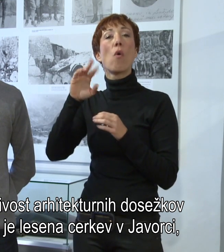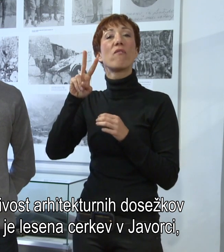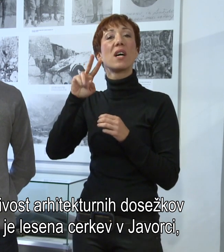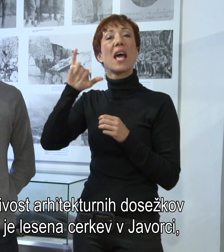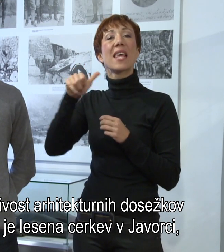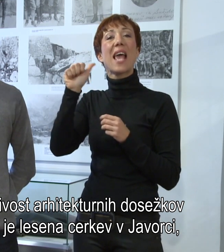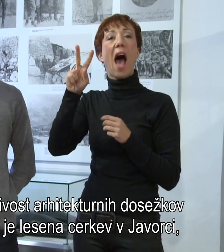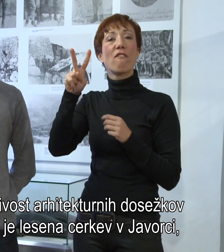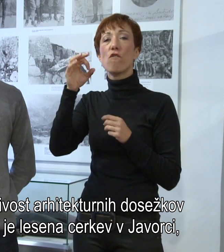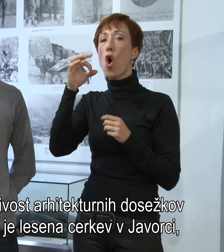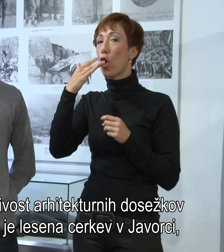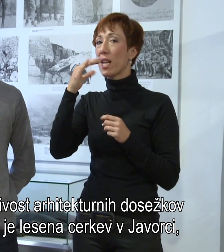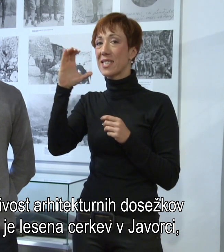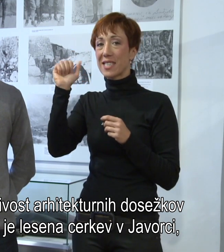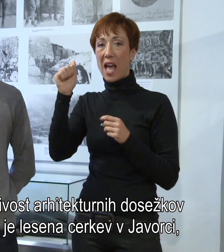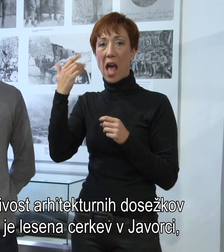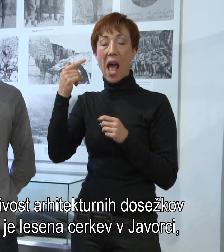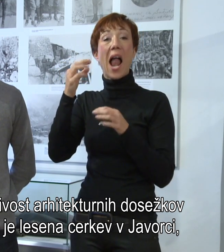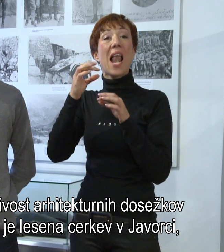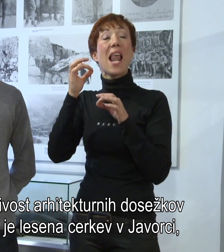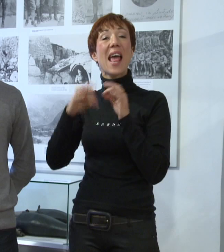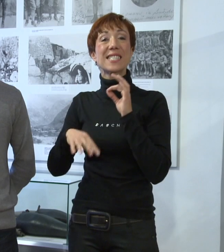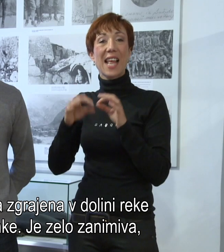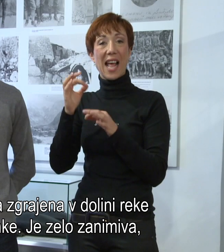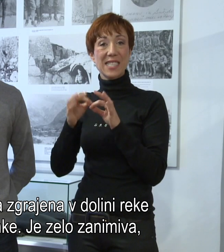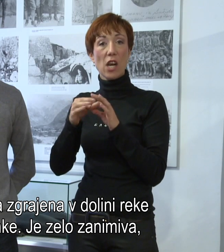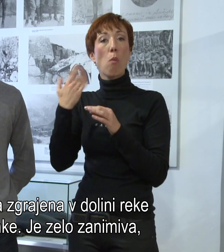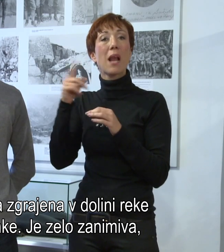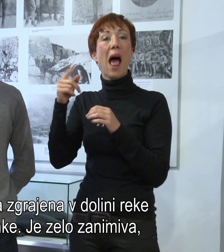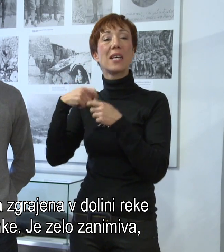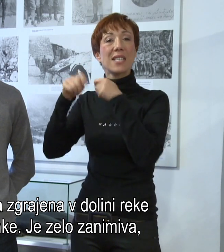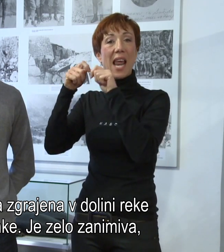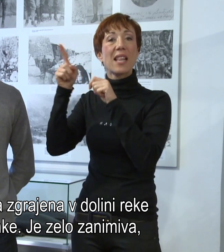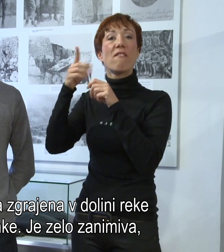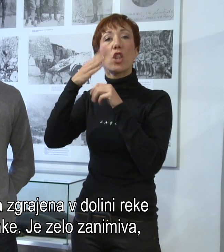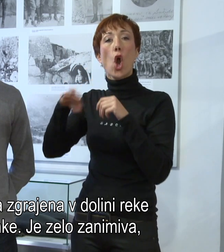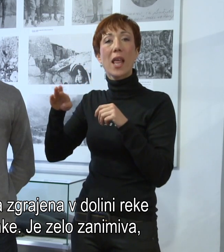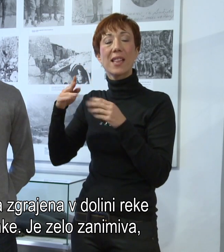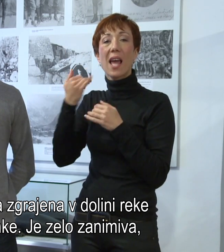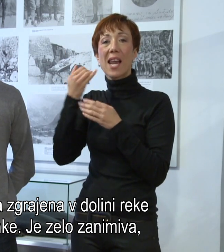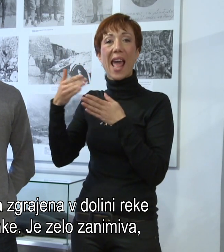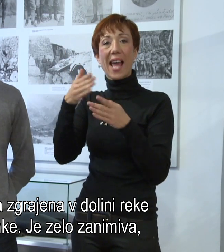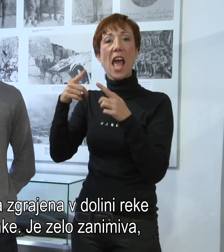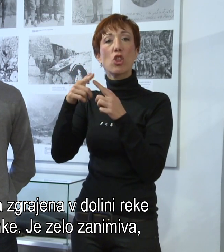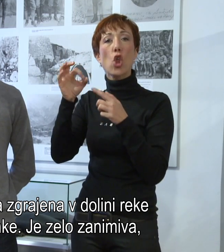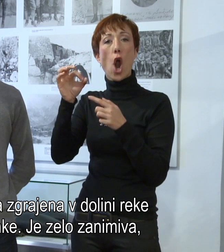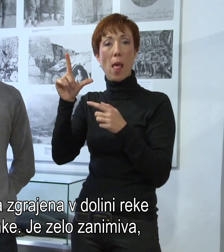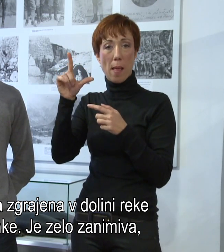je bila zgrajena v zaledju v dolini reke Tolminke. Je zelo zanimiva, saj ima